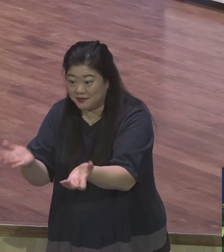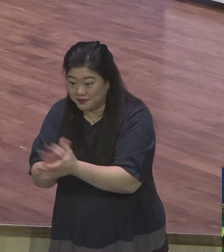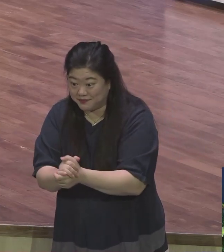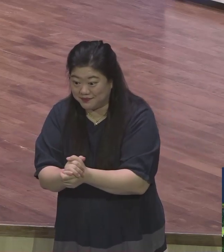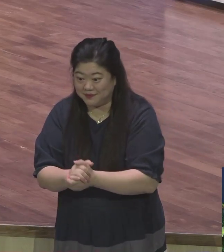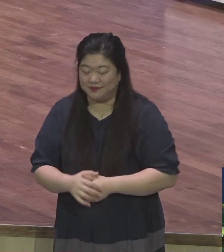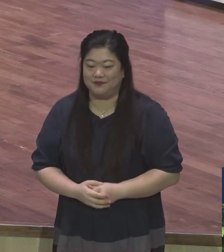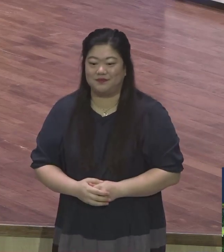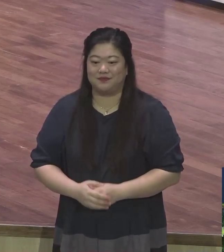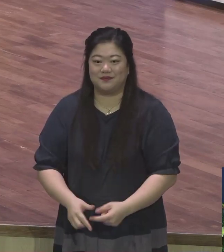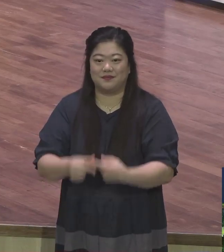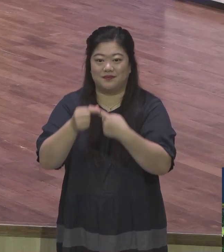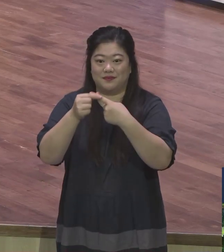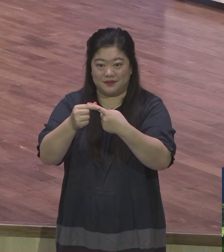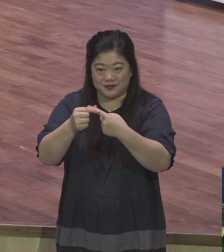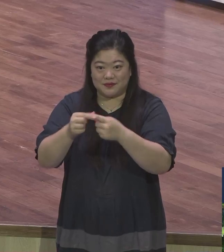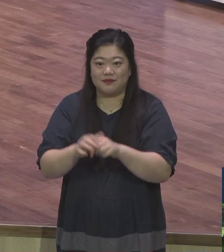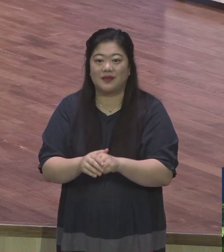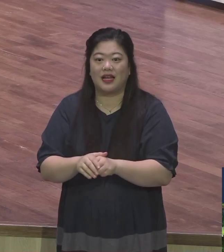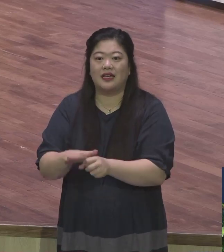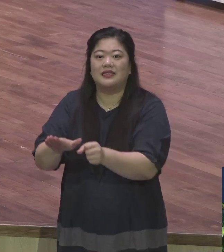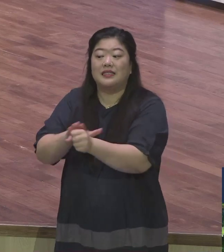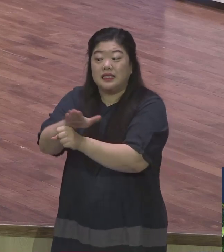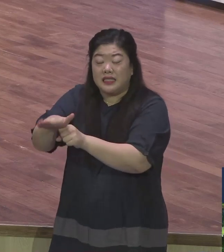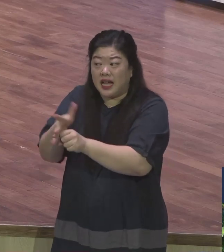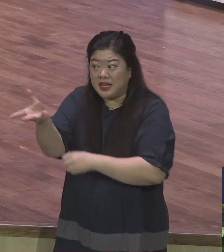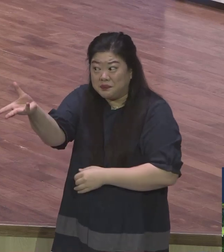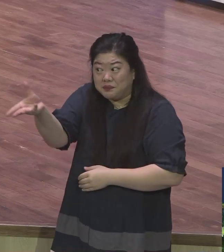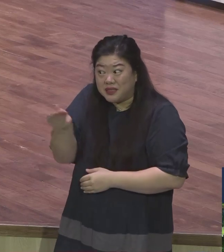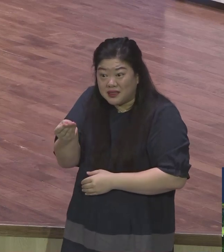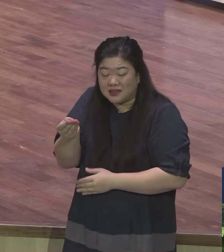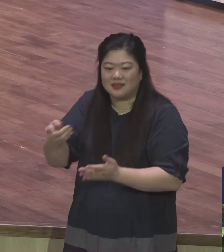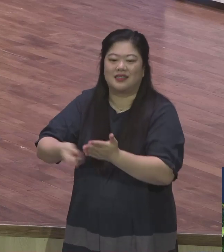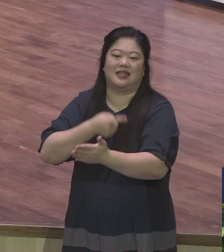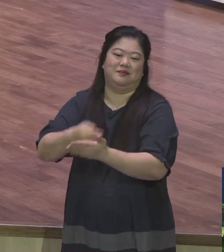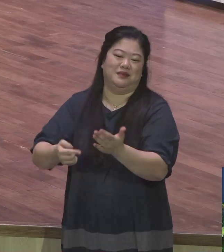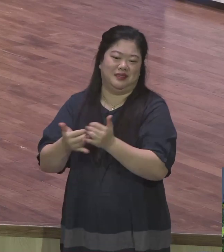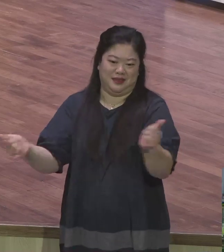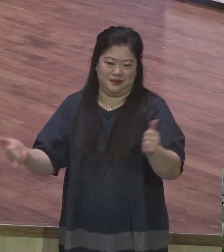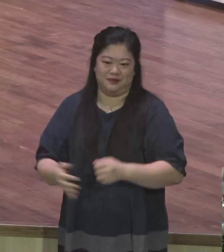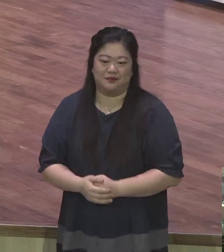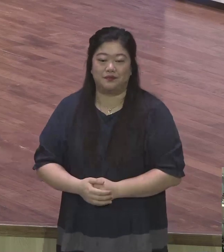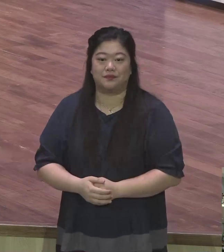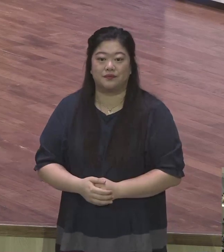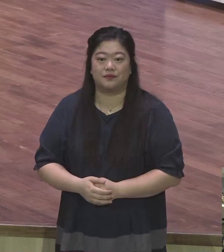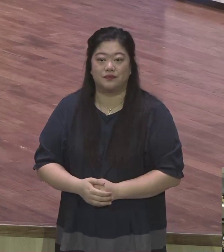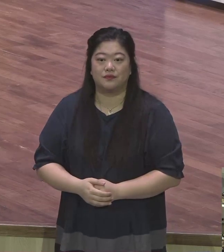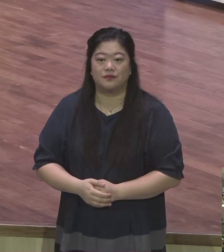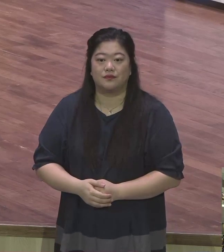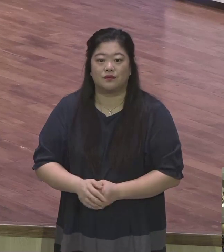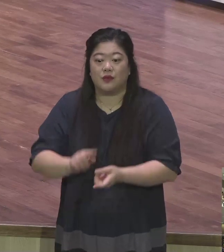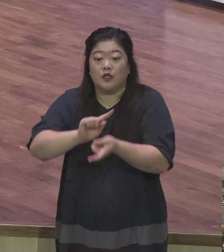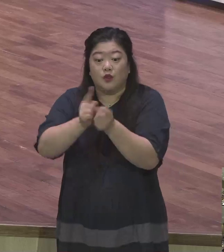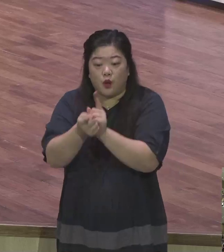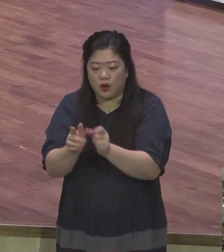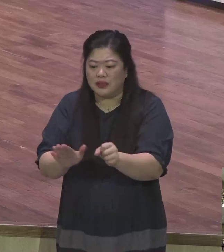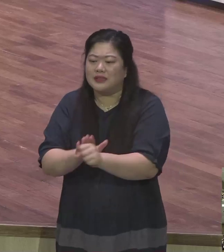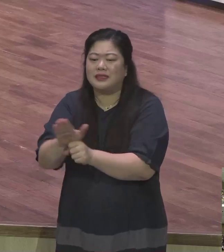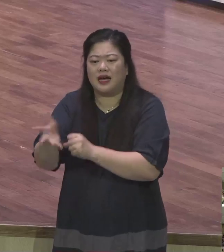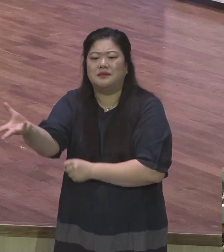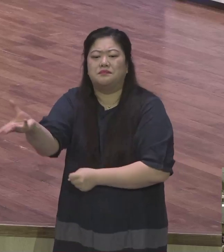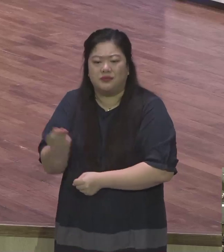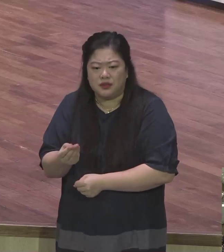그럼 첫째로 사랑의 빚을 갚는 삶이에요. 8절보입니다. 피차 사랑의 빚 외에는